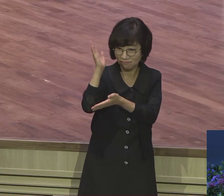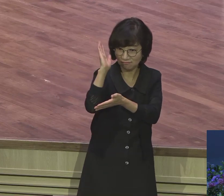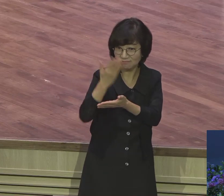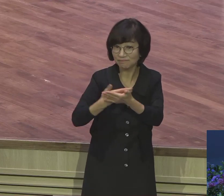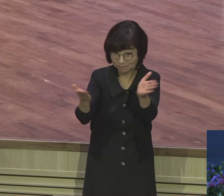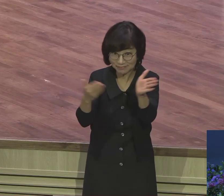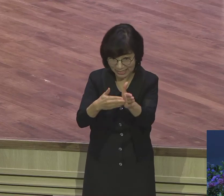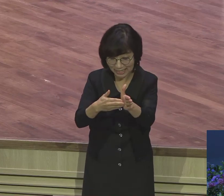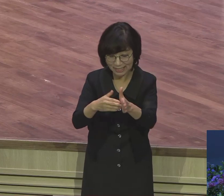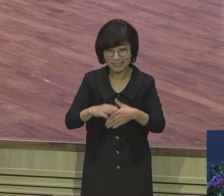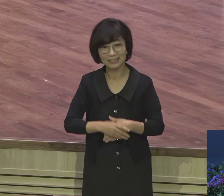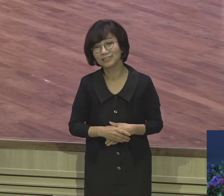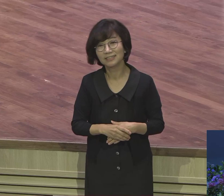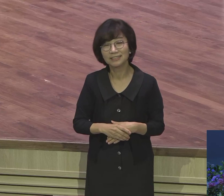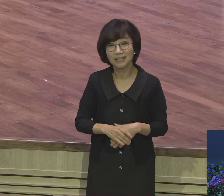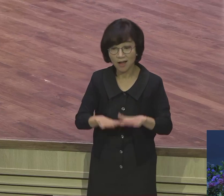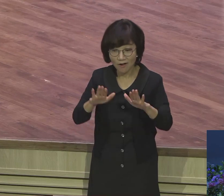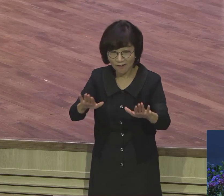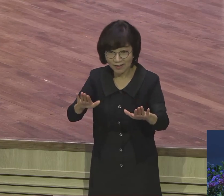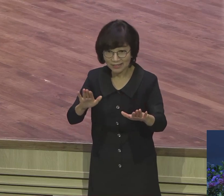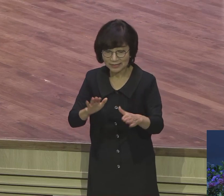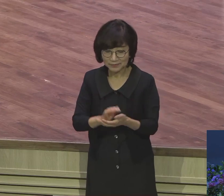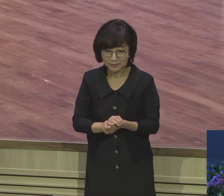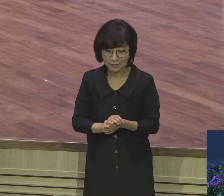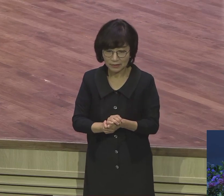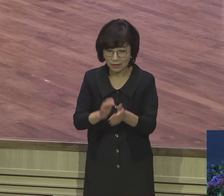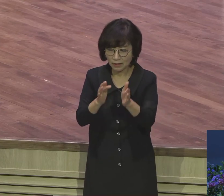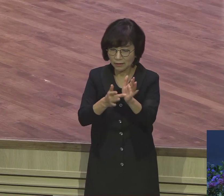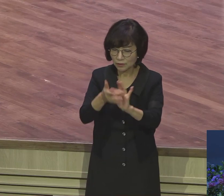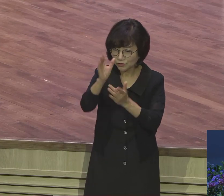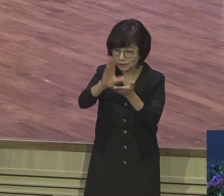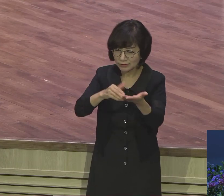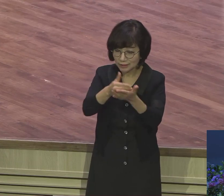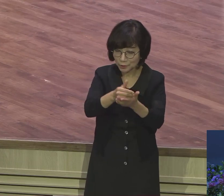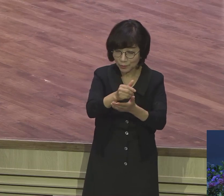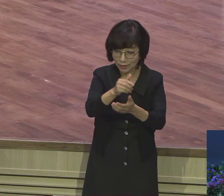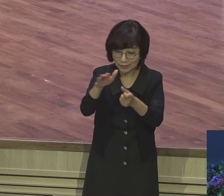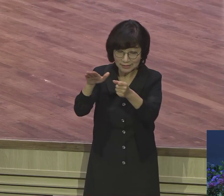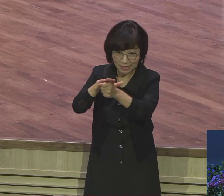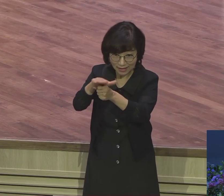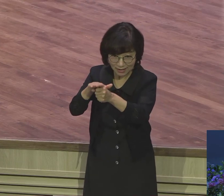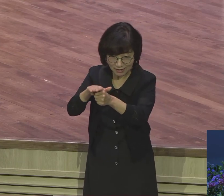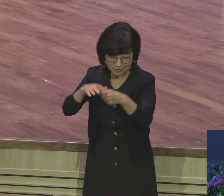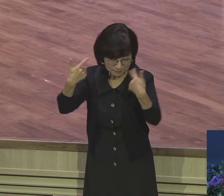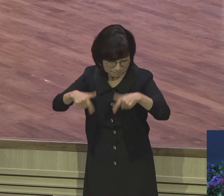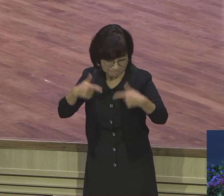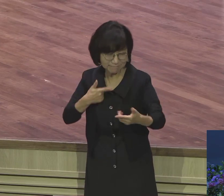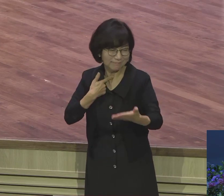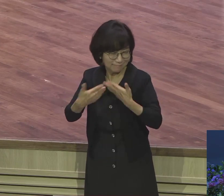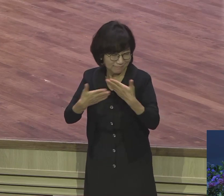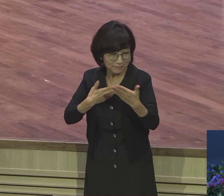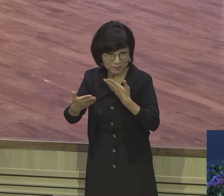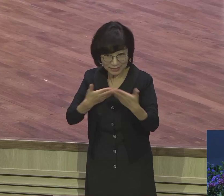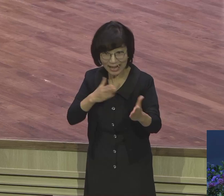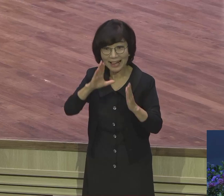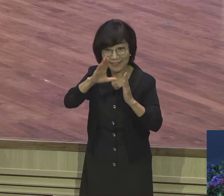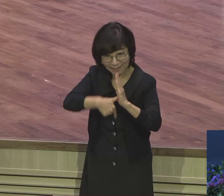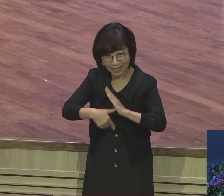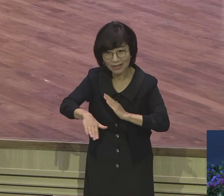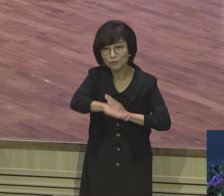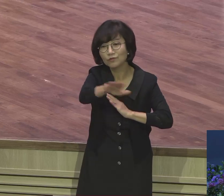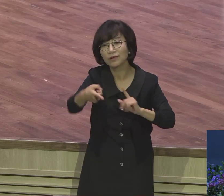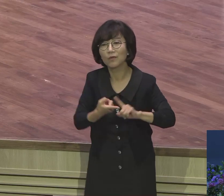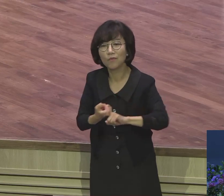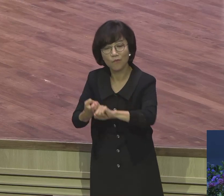사도 사도파오로는 이런 예수 대속 사랑을 날마다 처음하는 삶 속에 원네스를